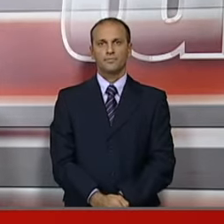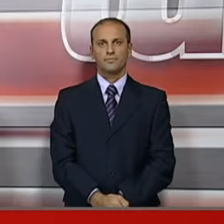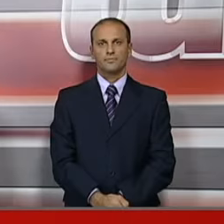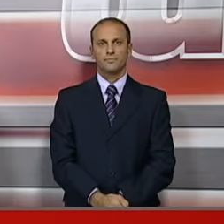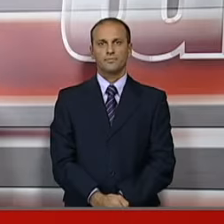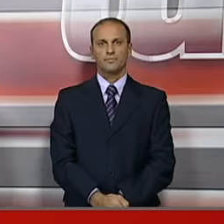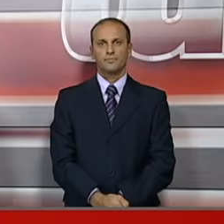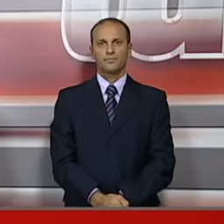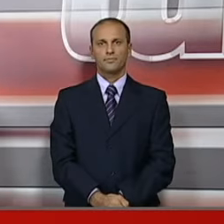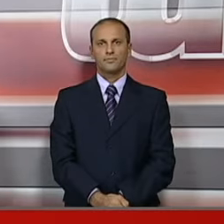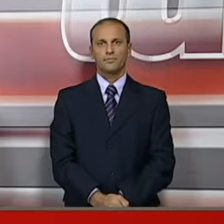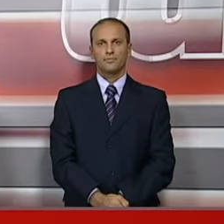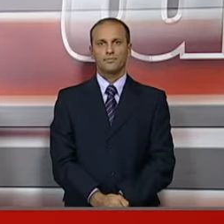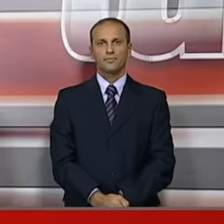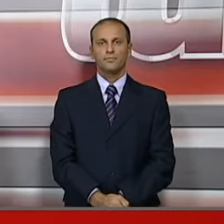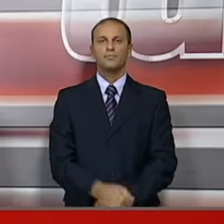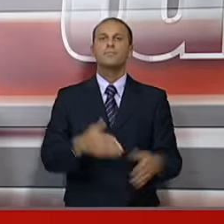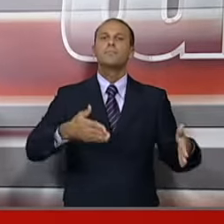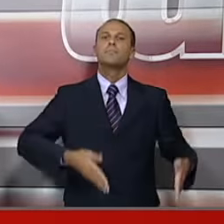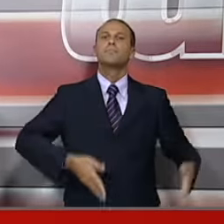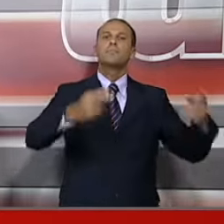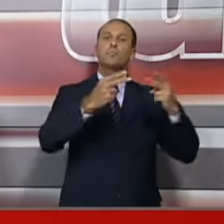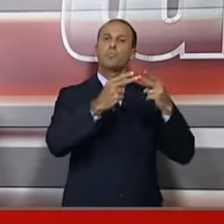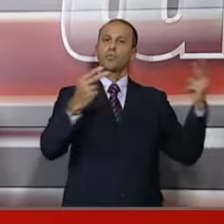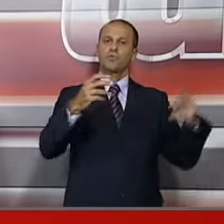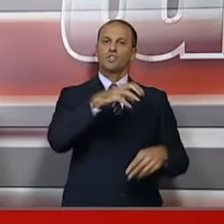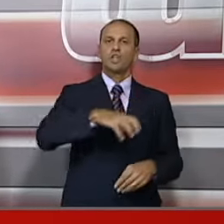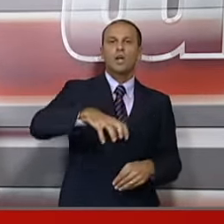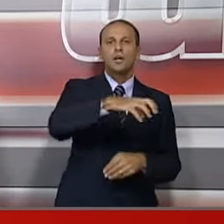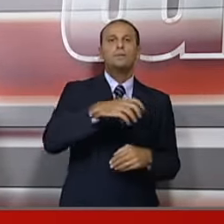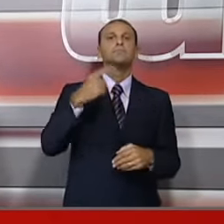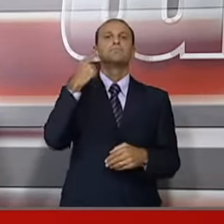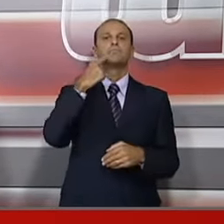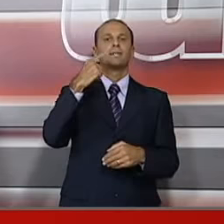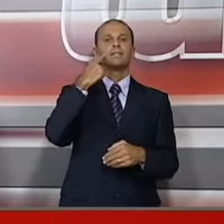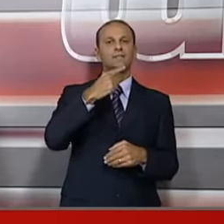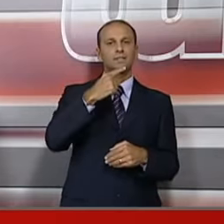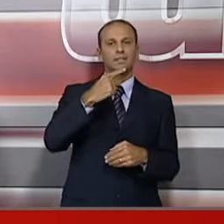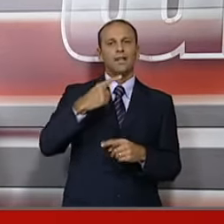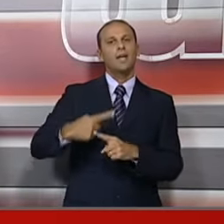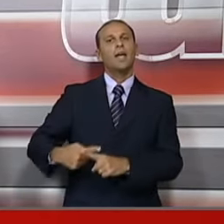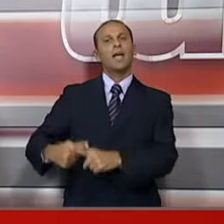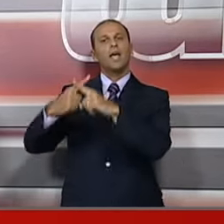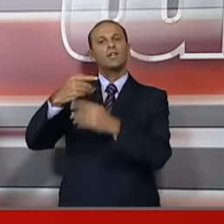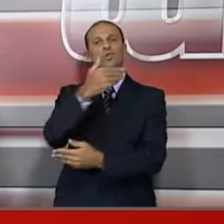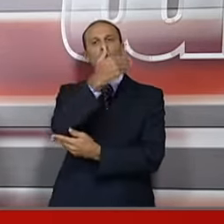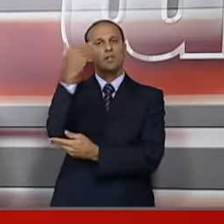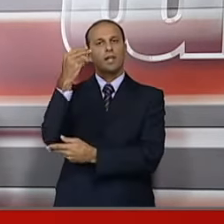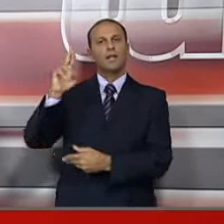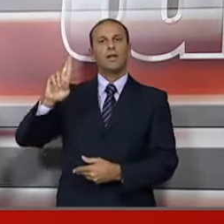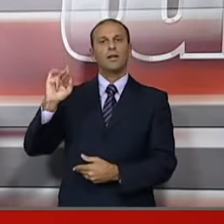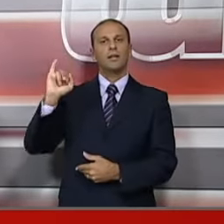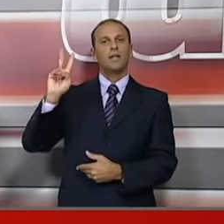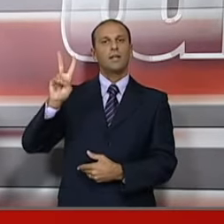provincia la provincia regionale di Messina mette in vendita l'ex Hotel Riviera